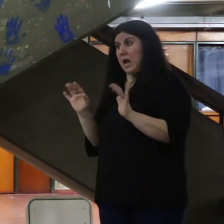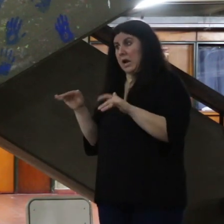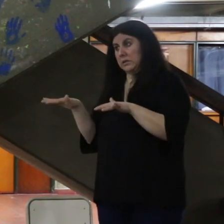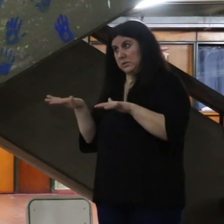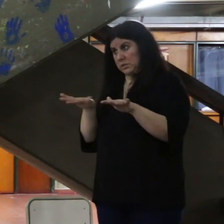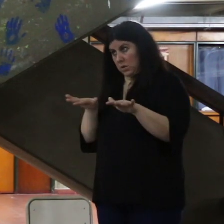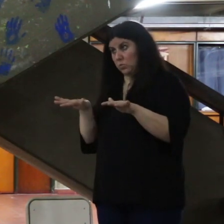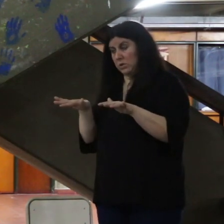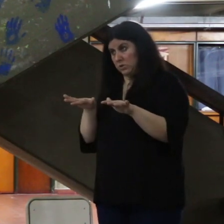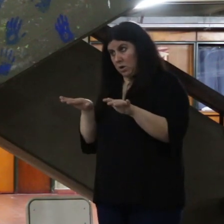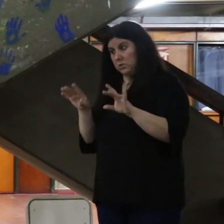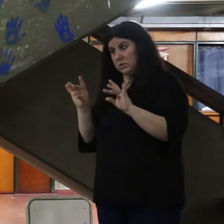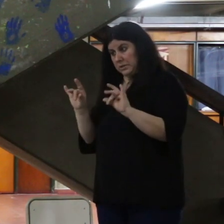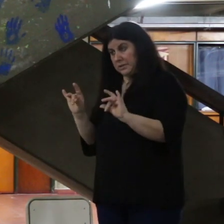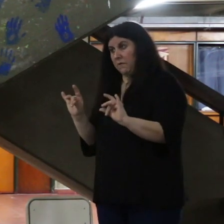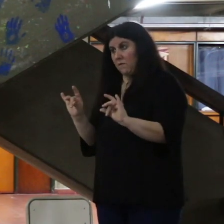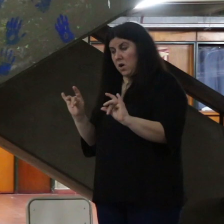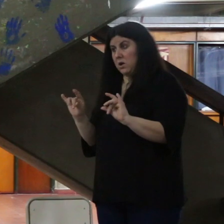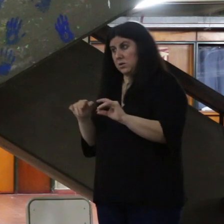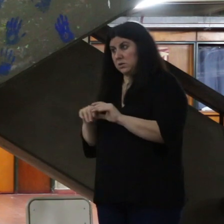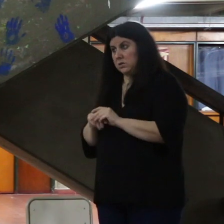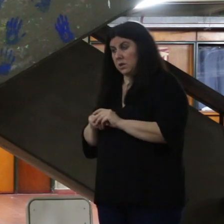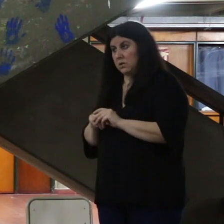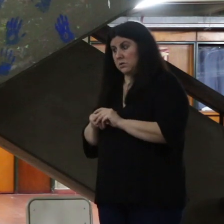en ascenso